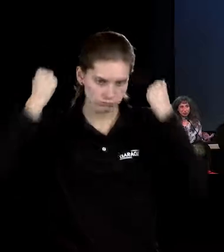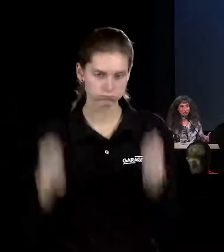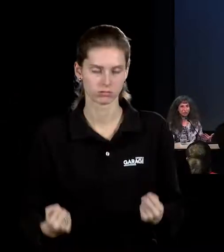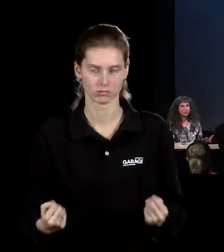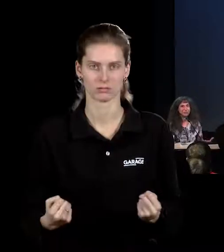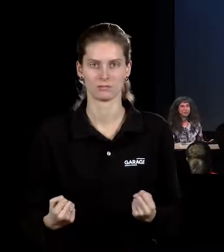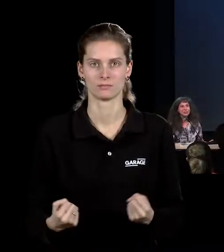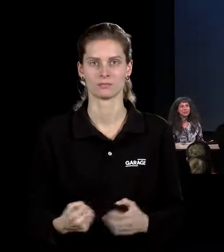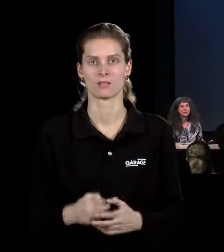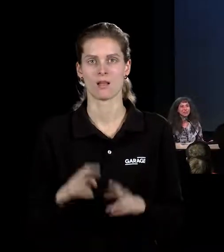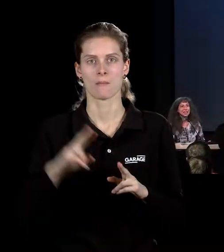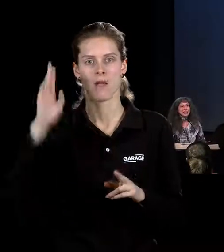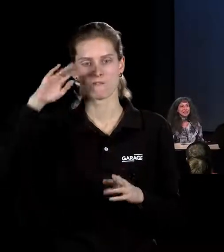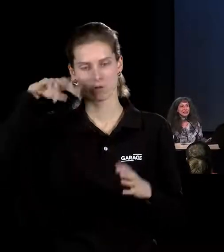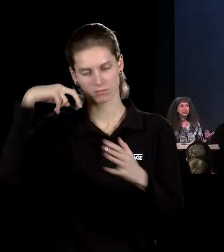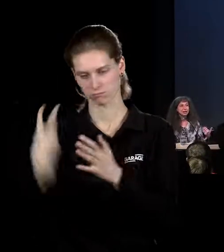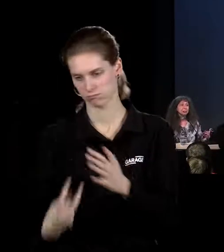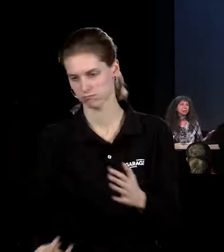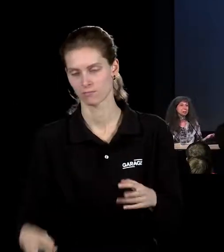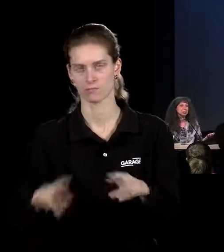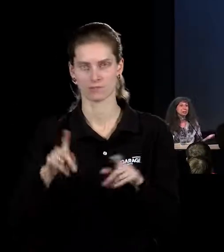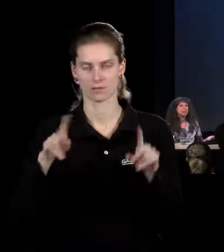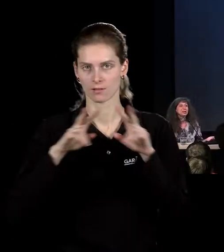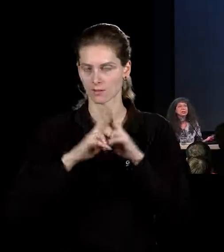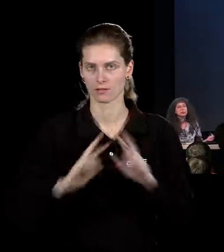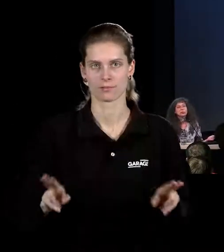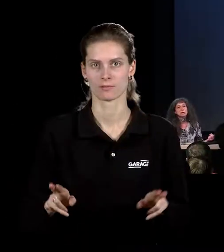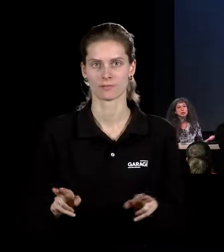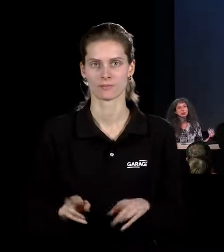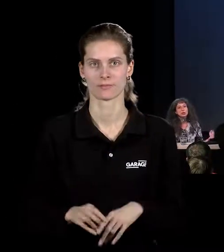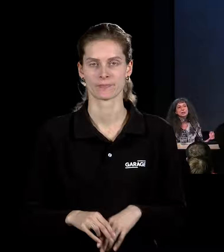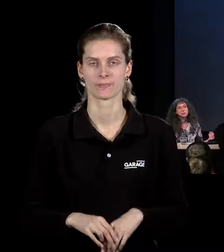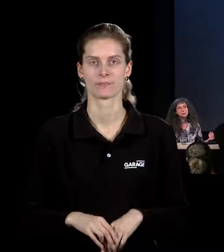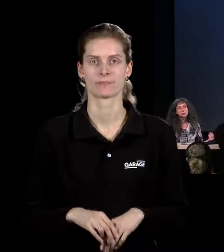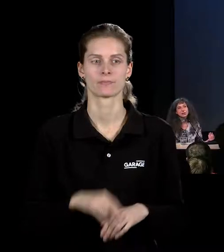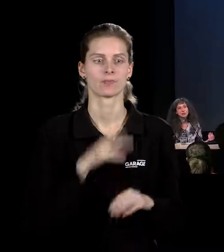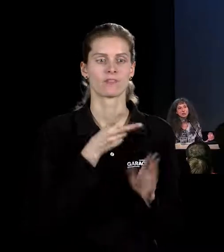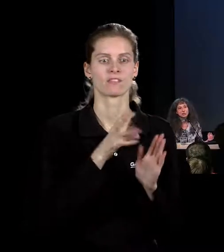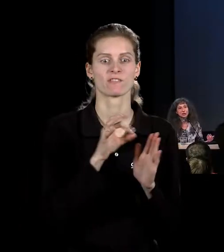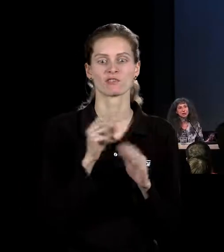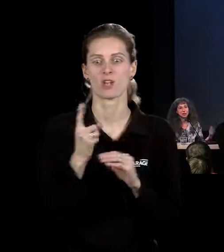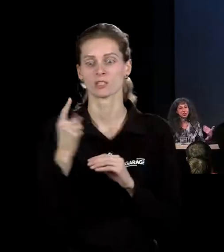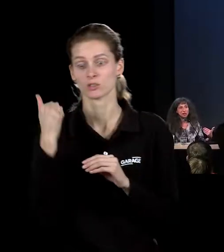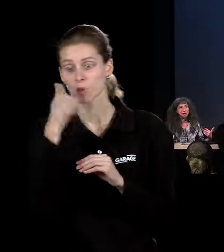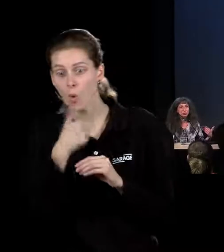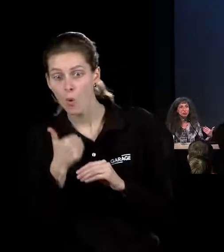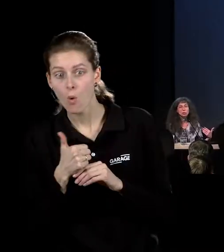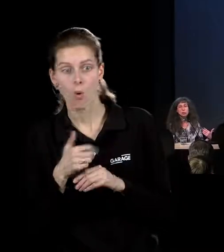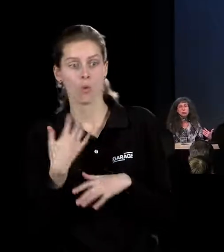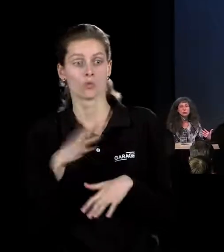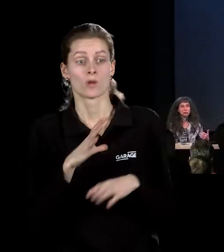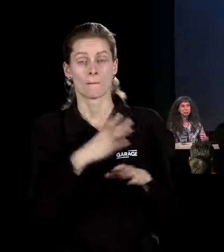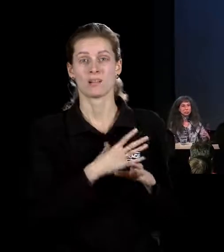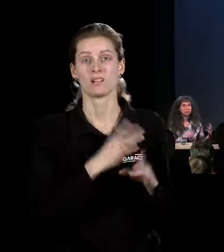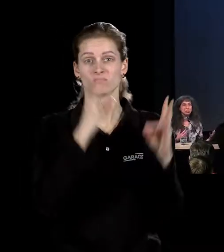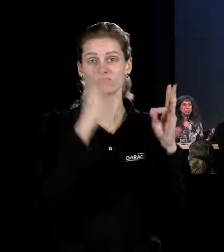да, то есть это как скафандр водолаза. И 2002 год, это после 11 сентября сразу, это и